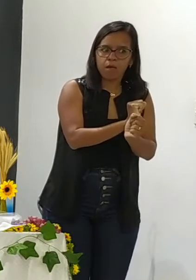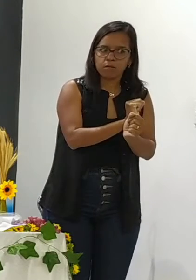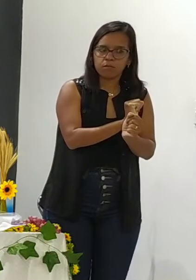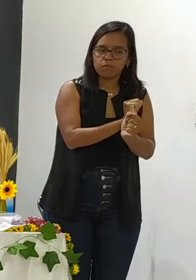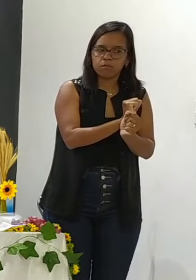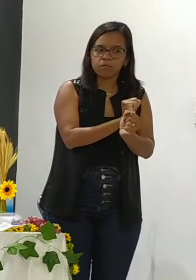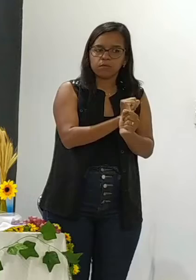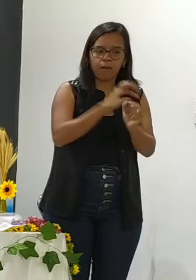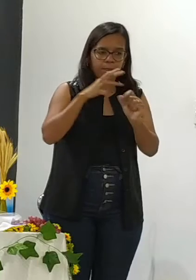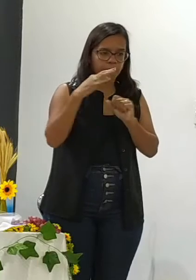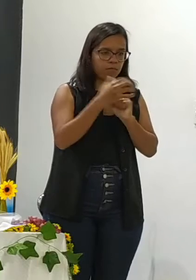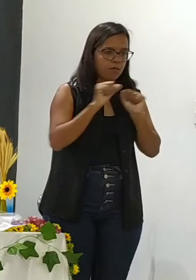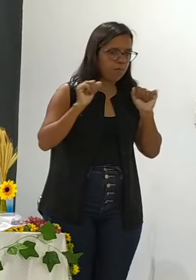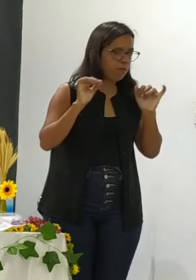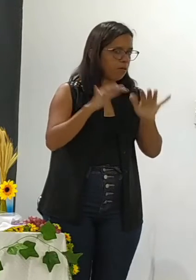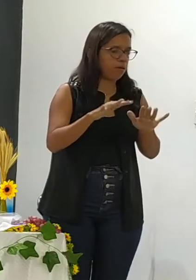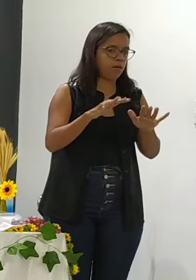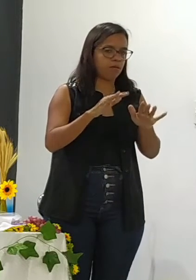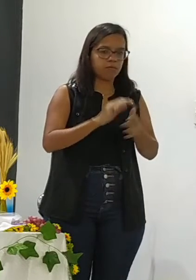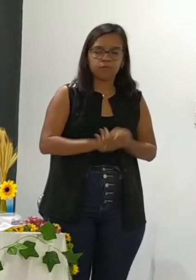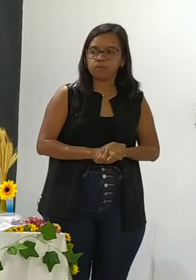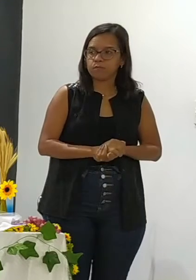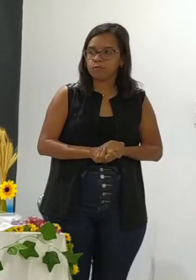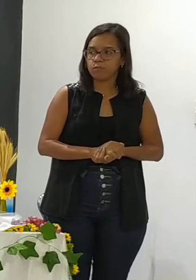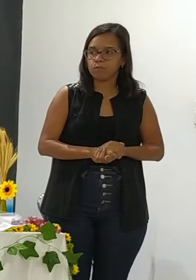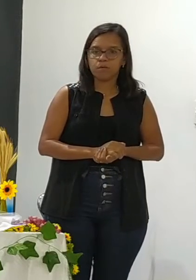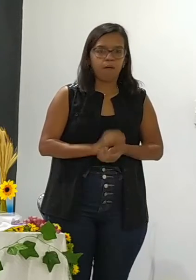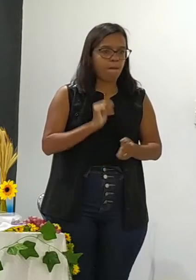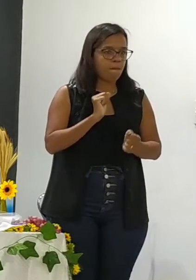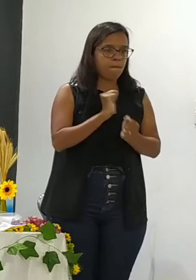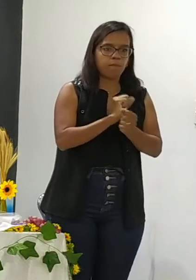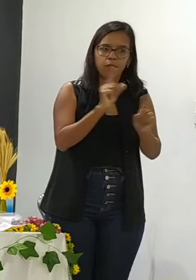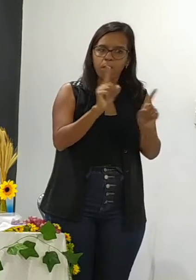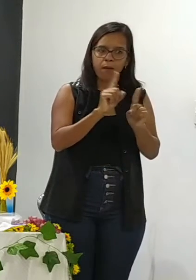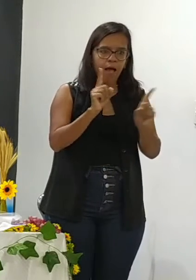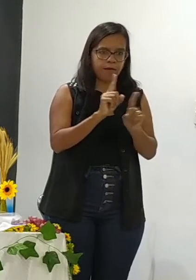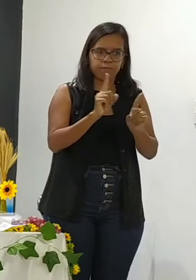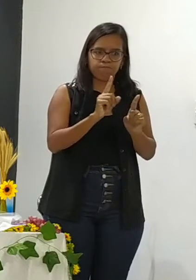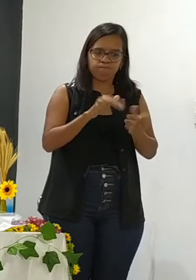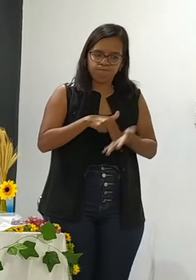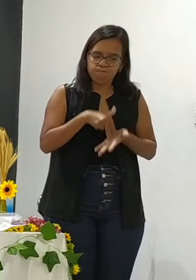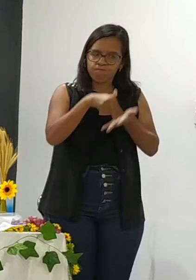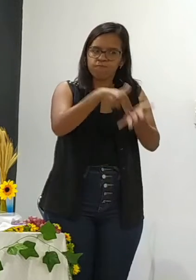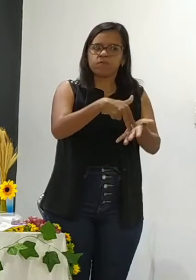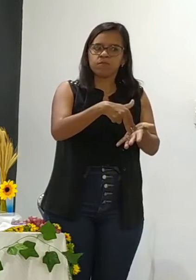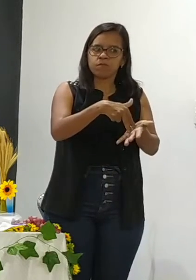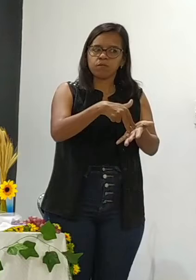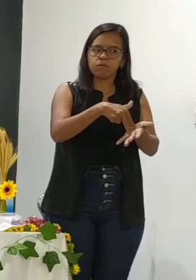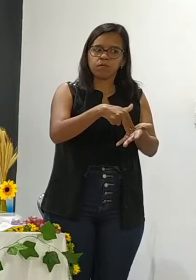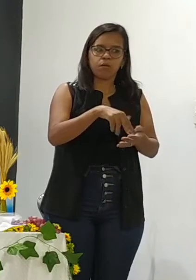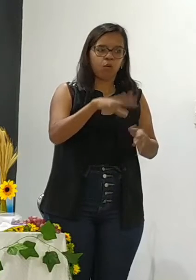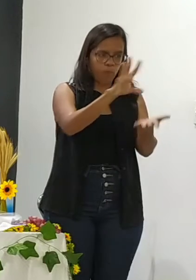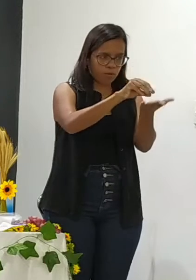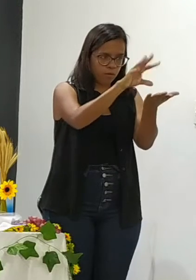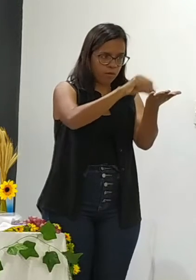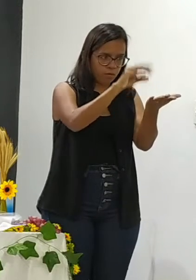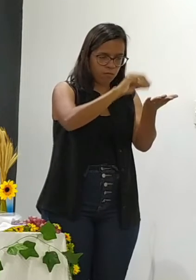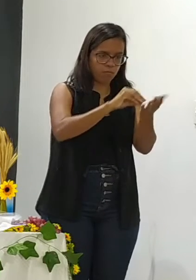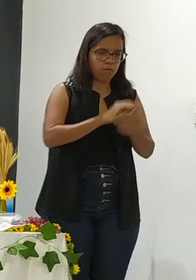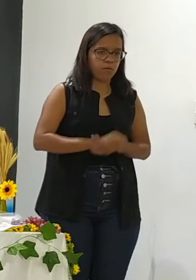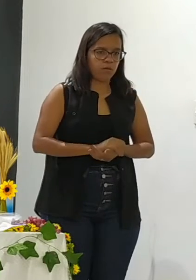crise, pode falar isso comigo? Não pare na crise. Não pare na crise. Na crise,